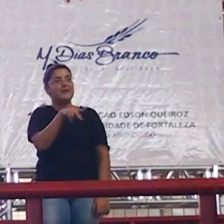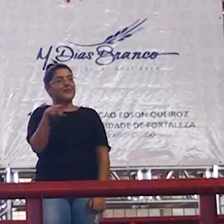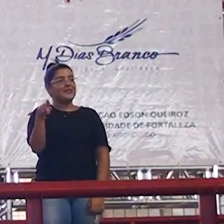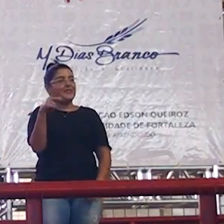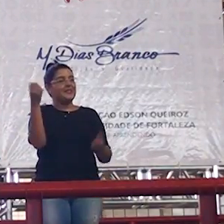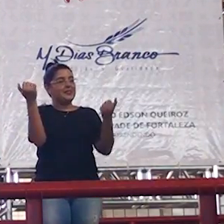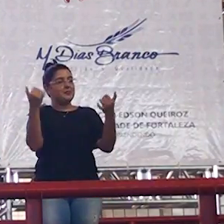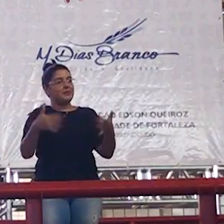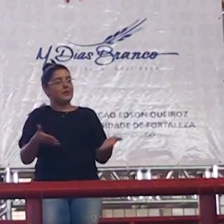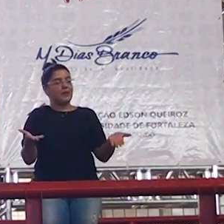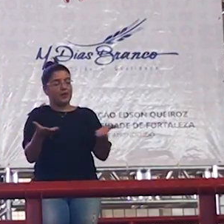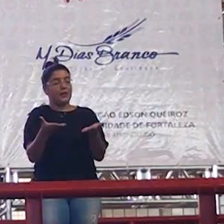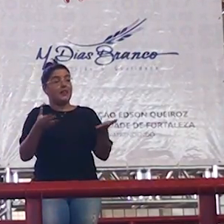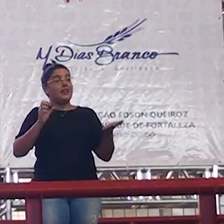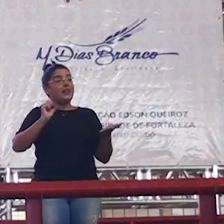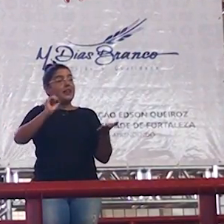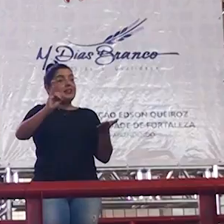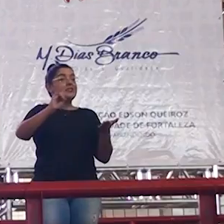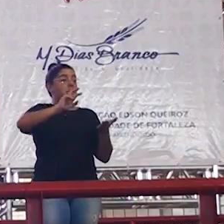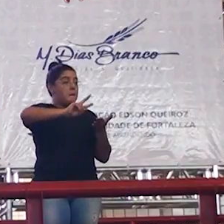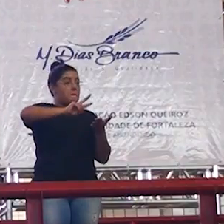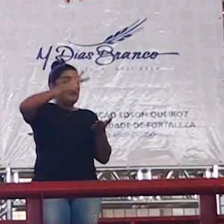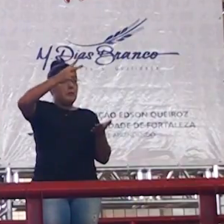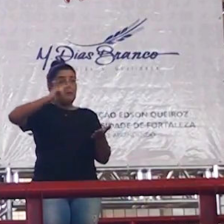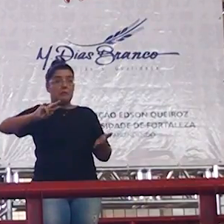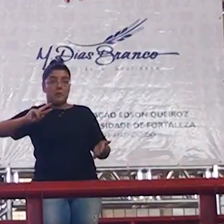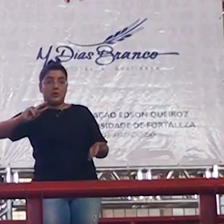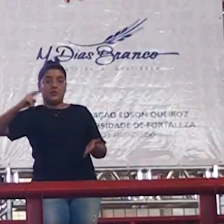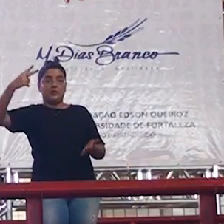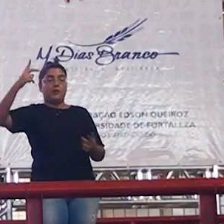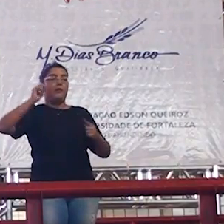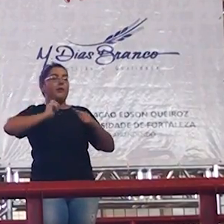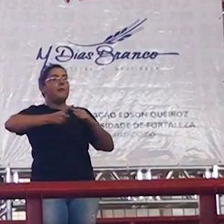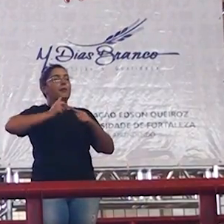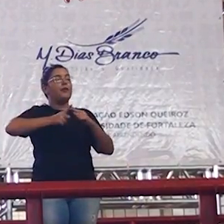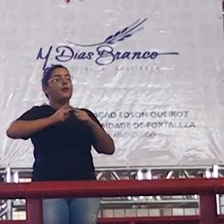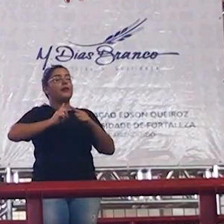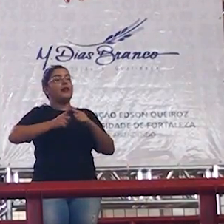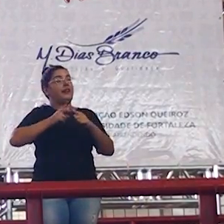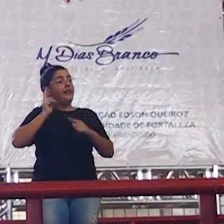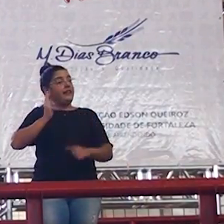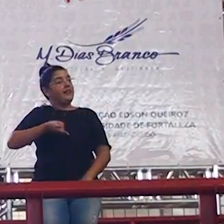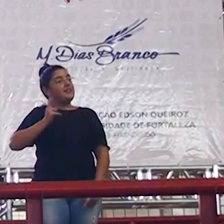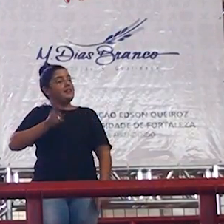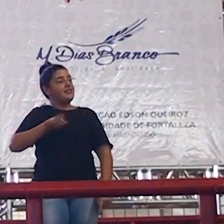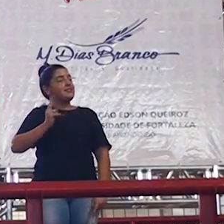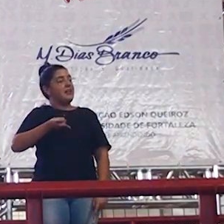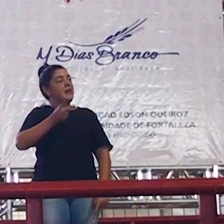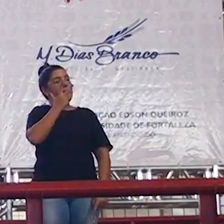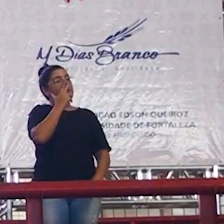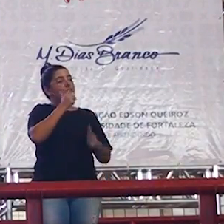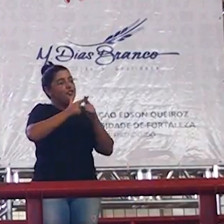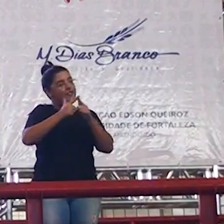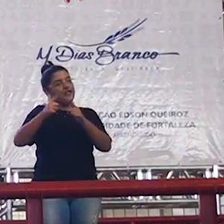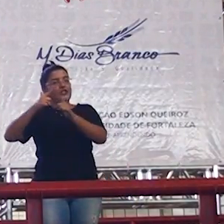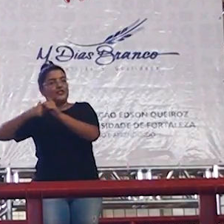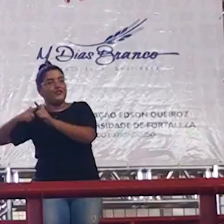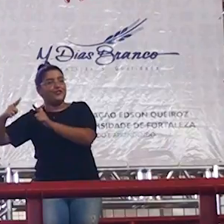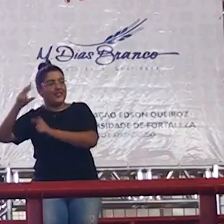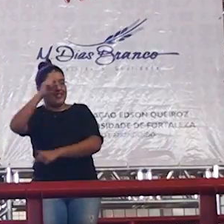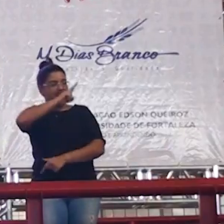pouco. Se são proporcionais, é porque eu tenho uma constante de